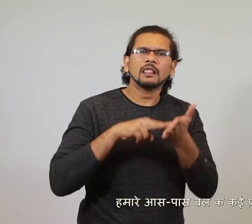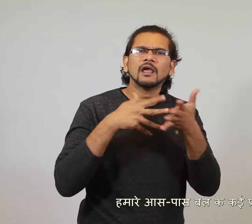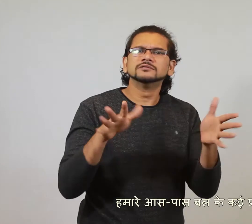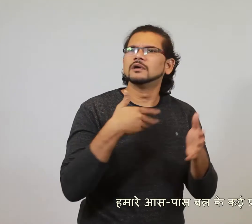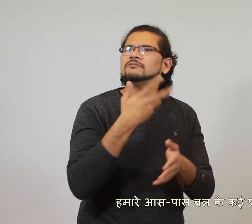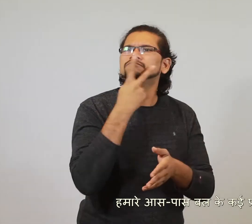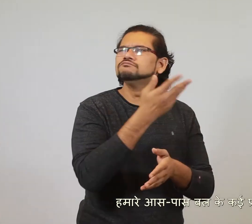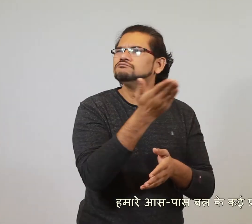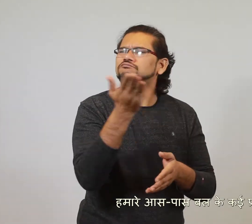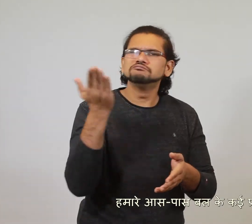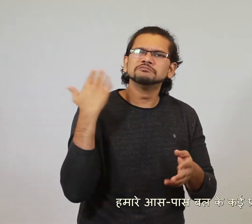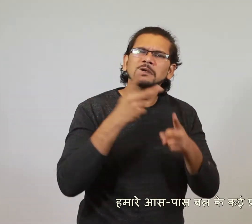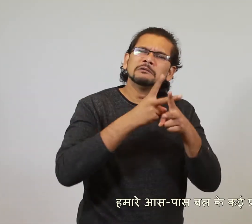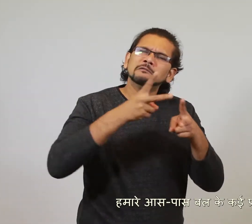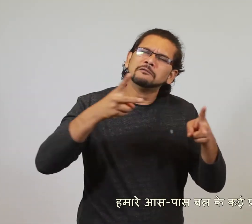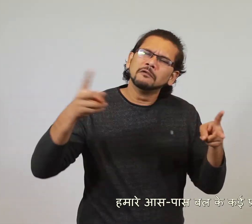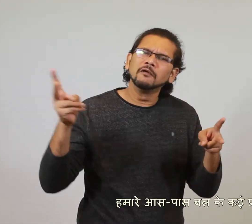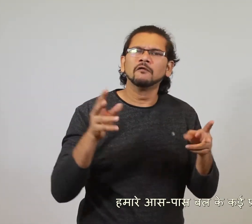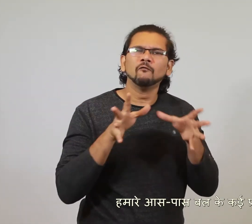हमारे आसपास बल के कई प्रकार है